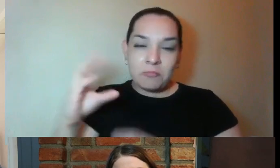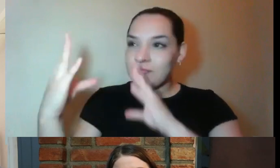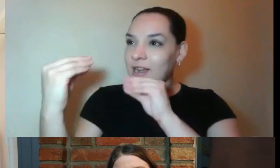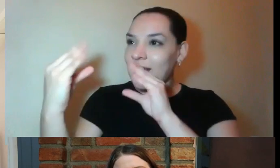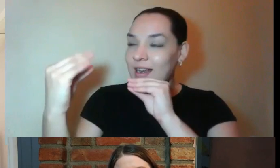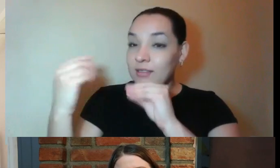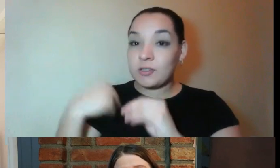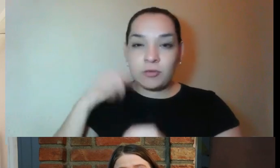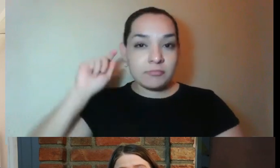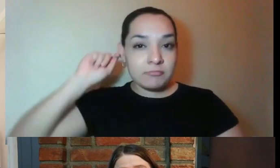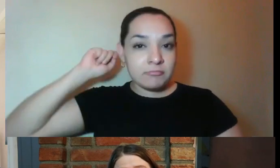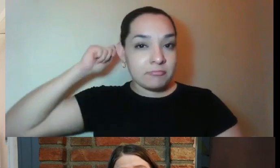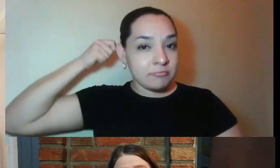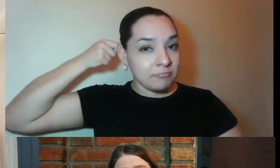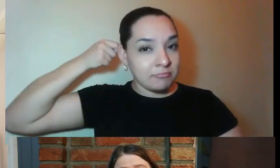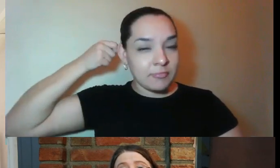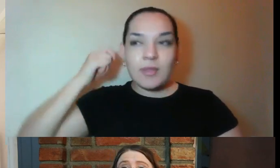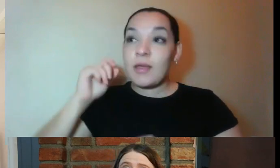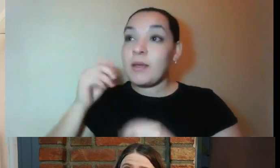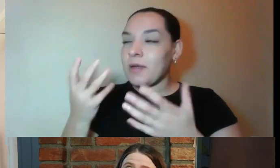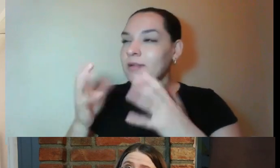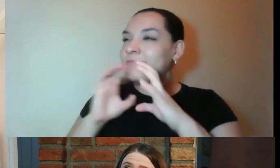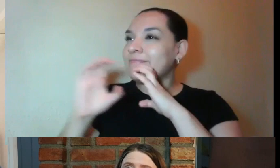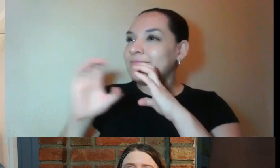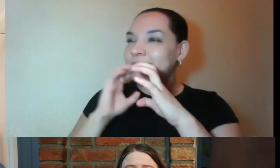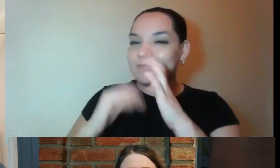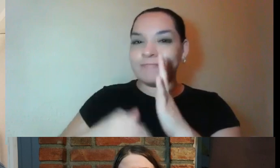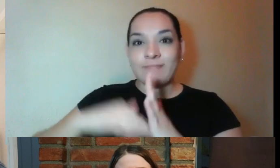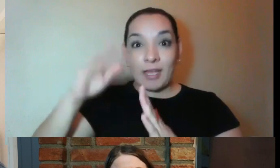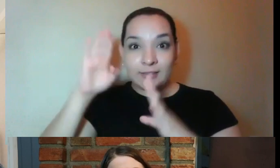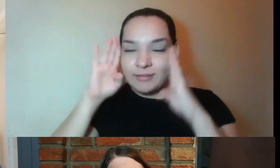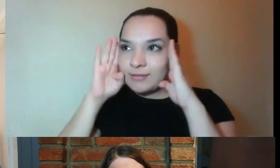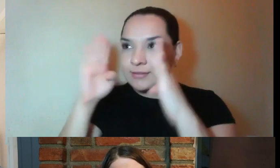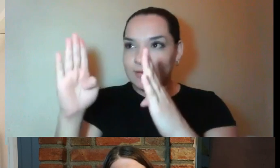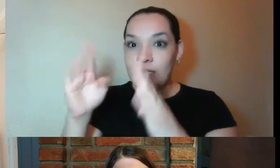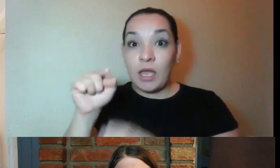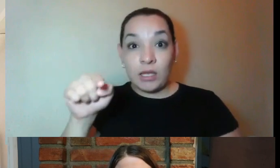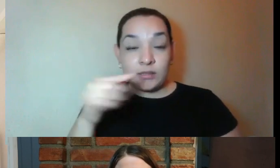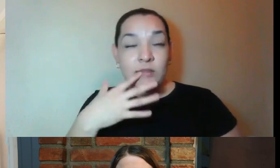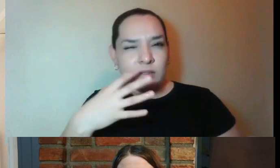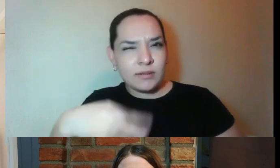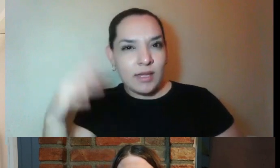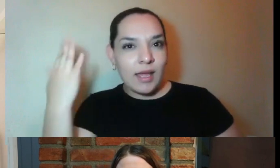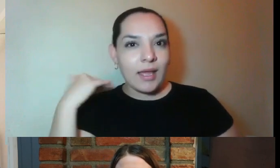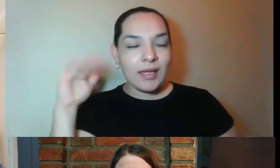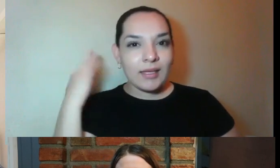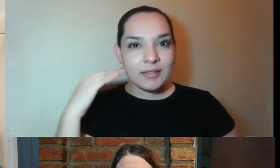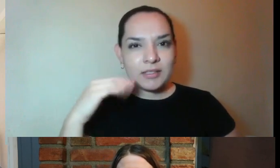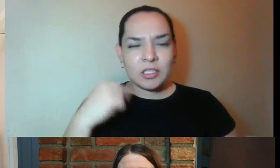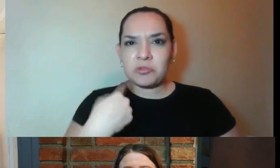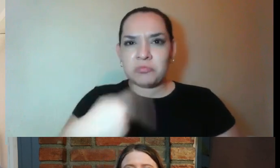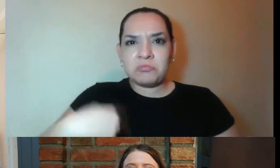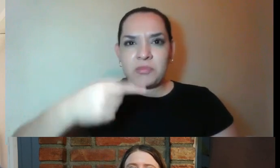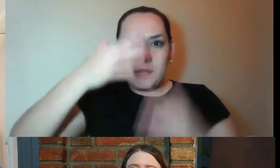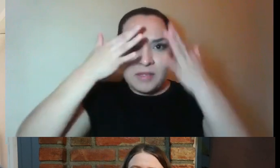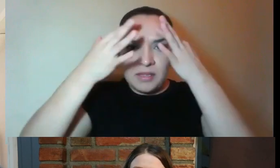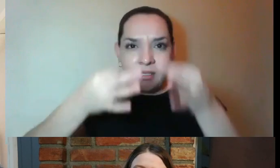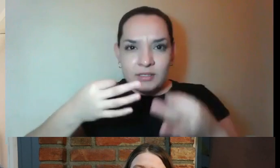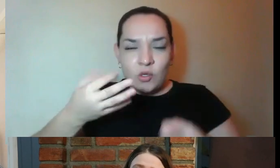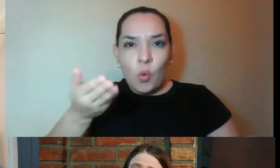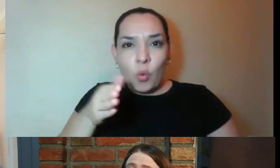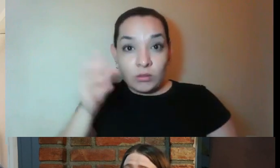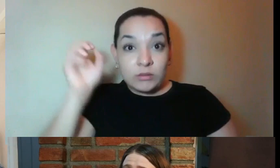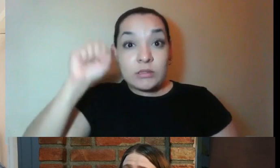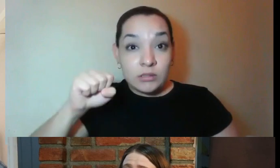prendo para poder estar más atento. Y, en definitiva, es una experiencia en la cual decido todo